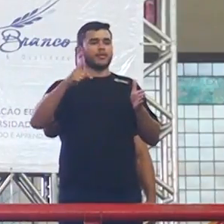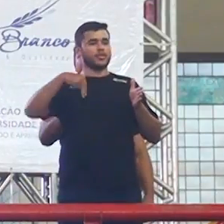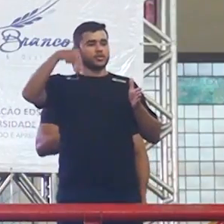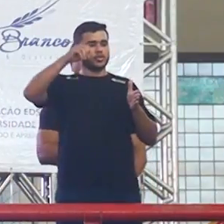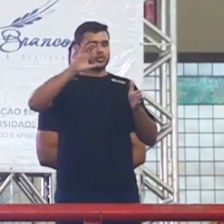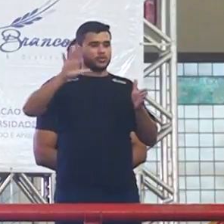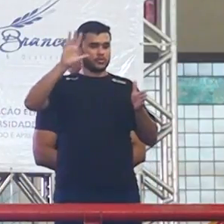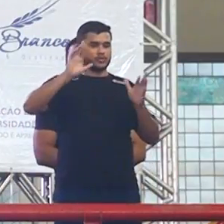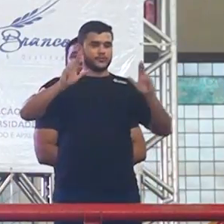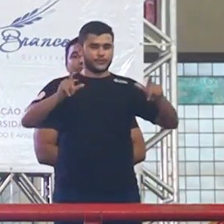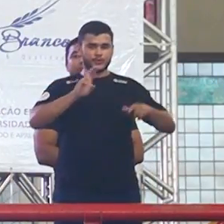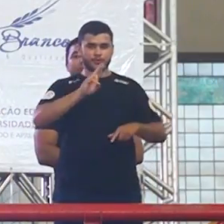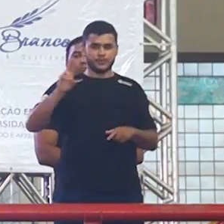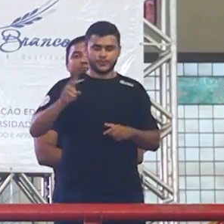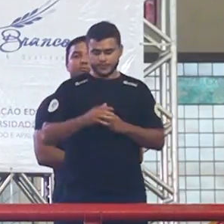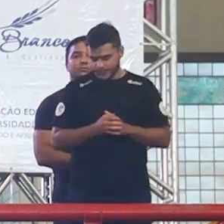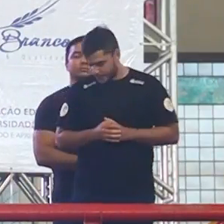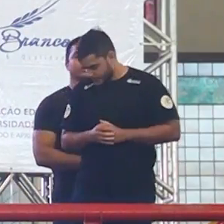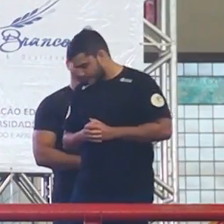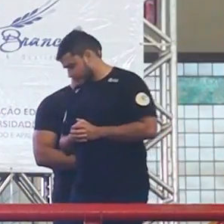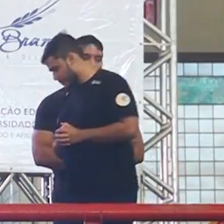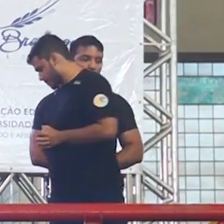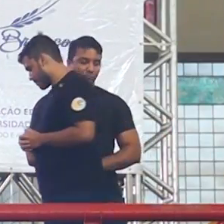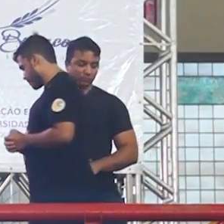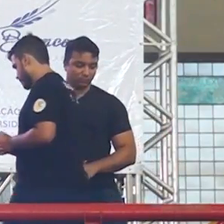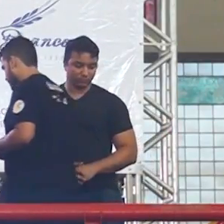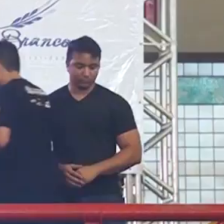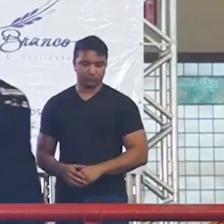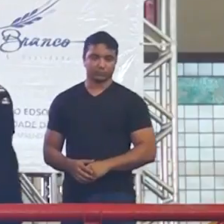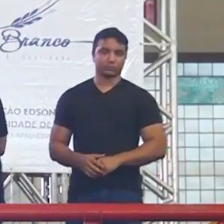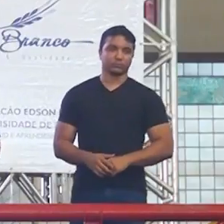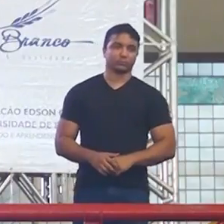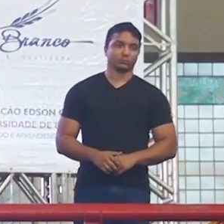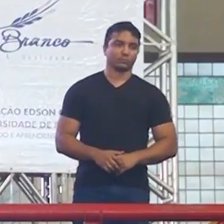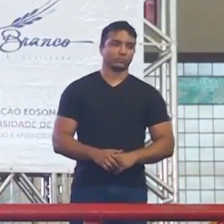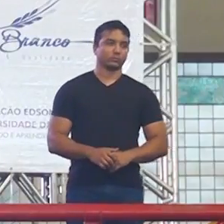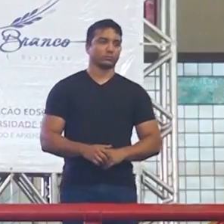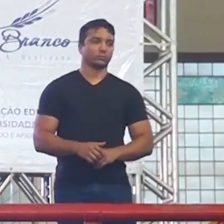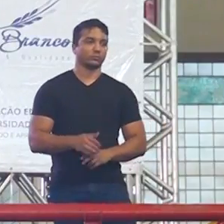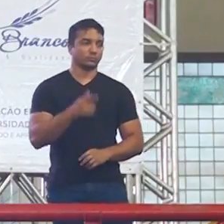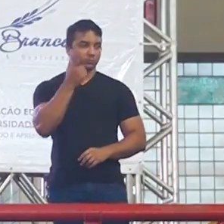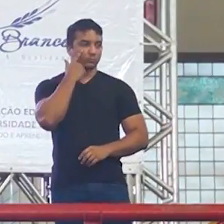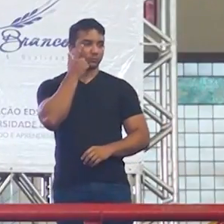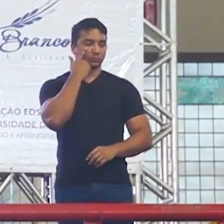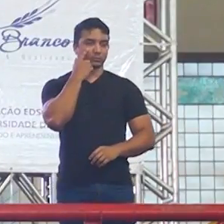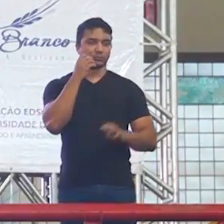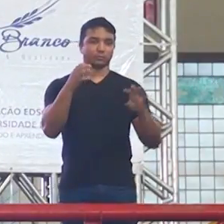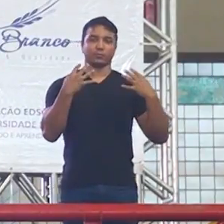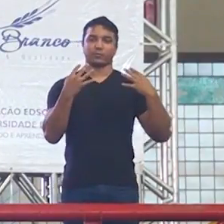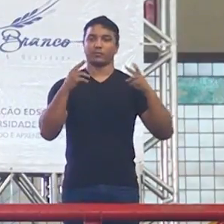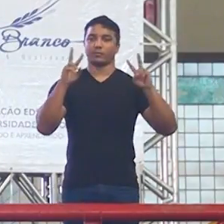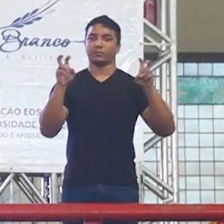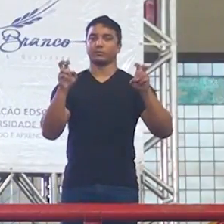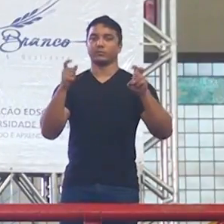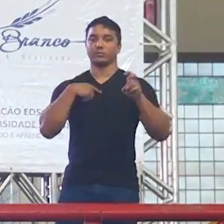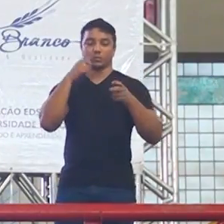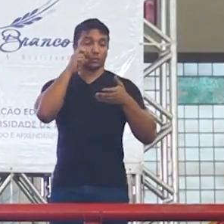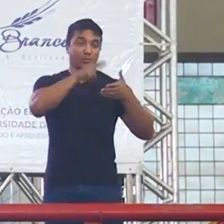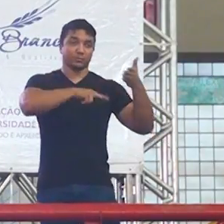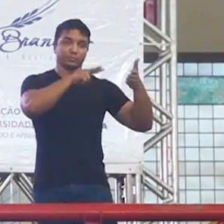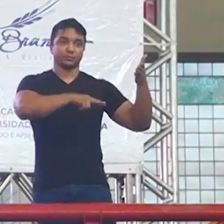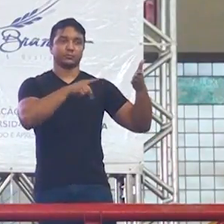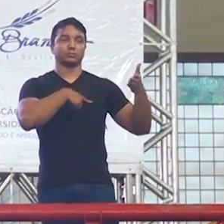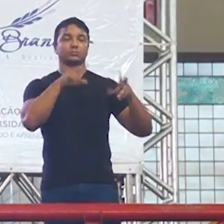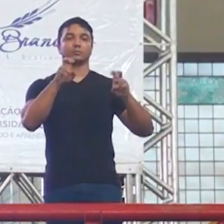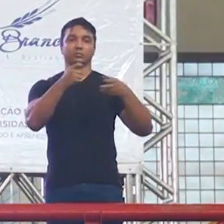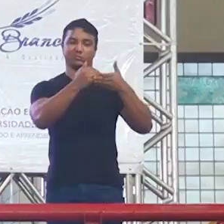T aqui no Ceará. Ok, vamos lá. Eu quero que você escute agora e leia também o